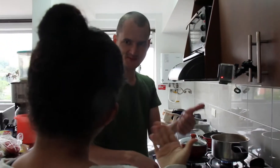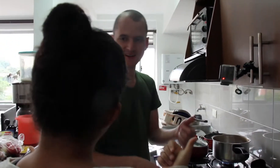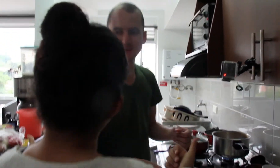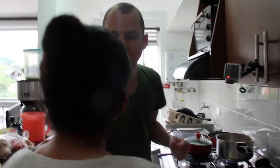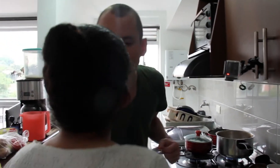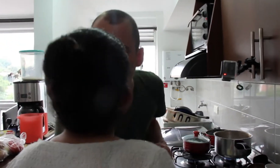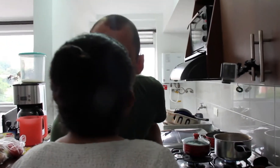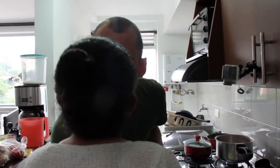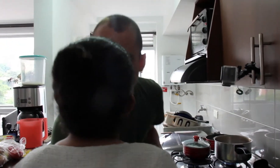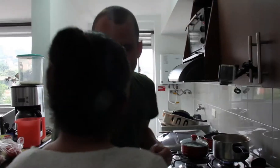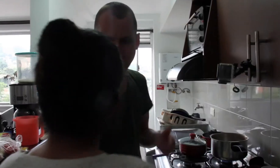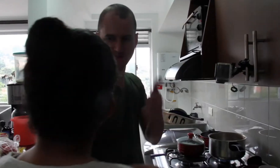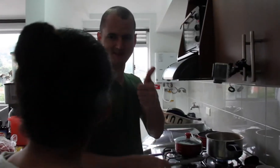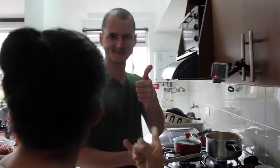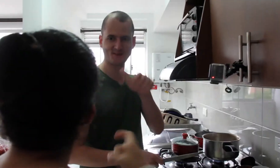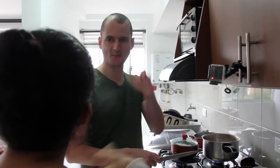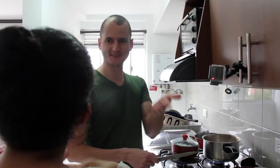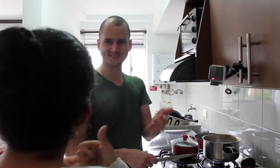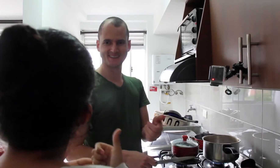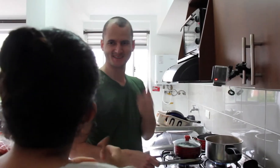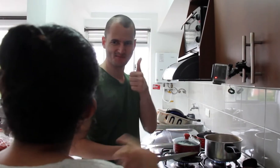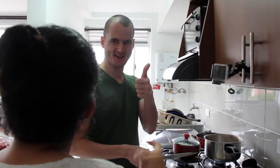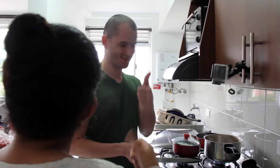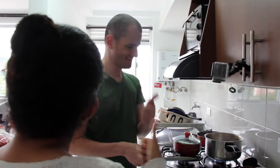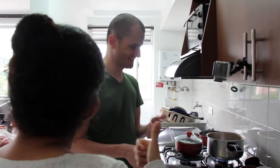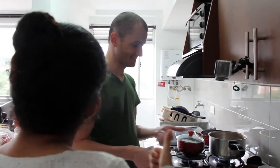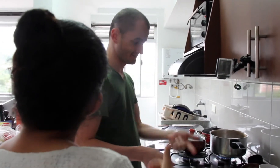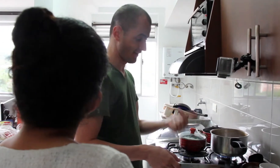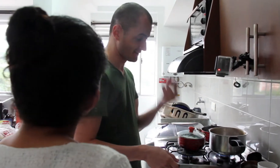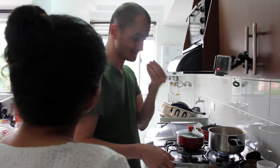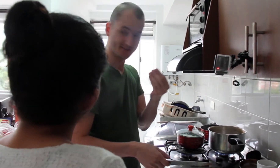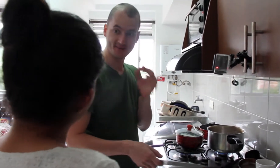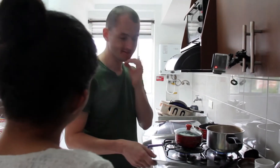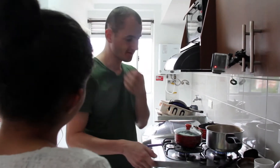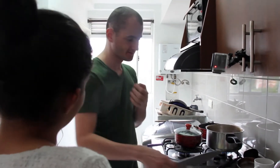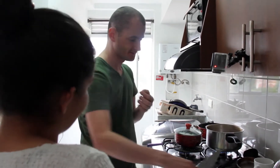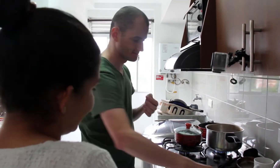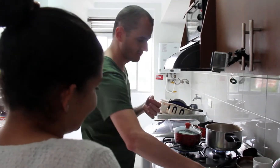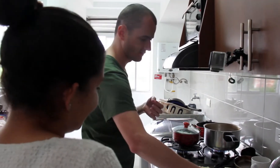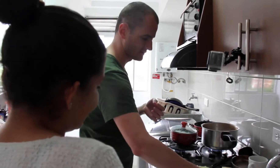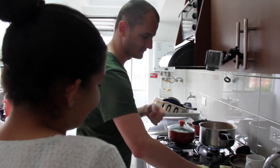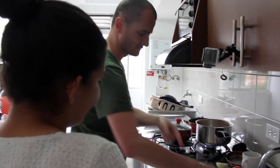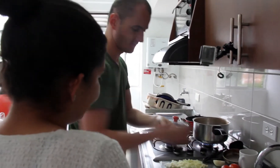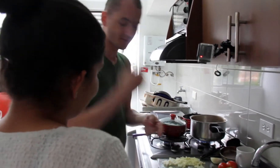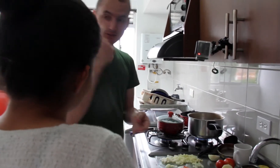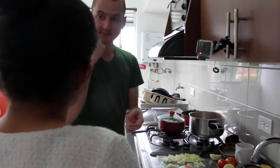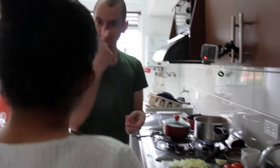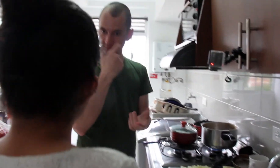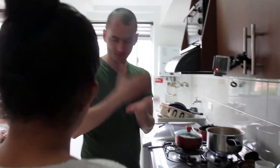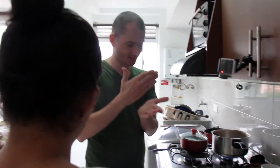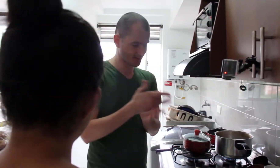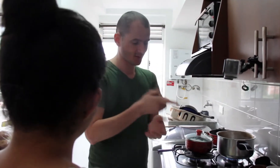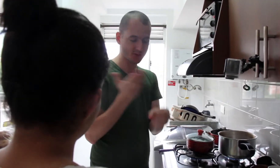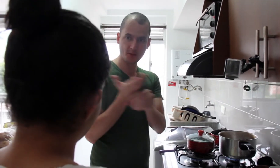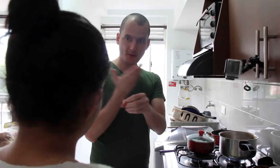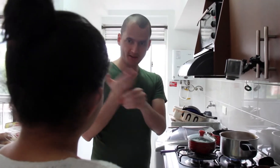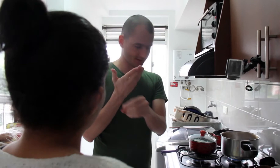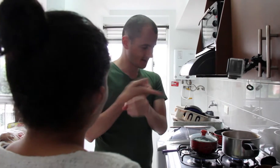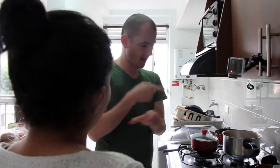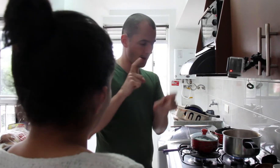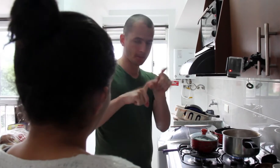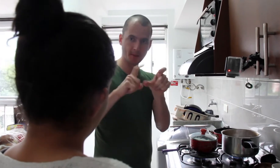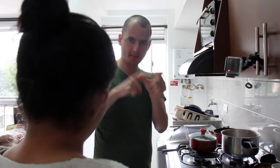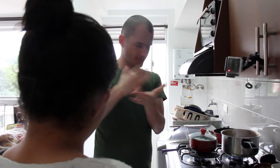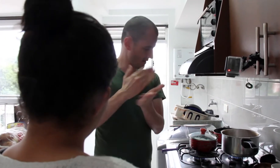Hola, mi amor, ¿cómo estás? Hola, mi amor, ¿cómo estás? Bien, bien, bien. Estoy cocinando algo rico.